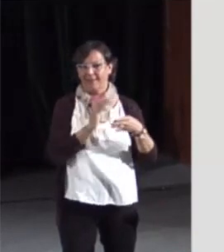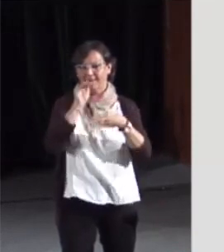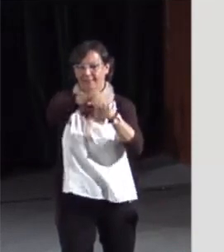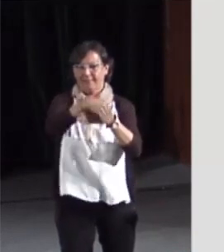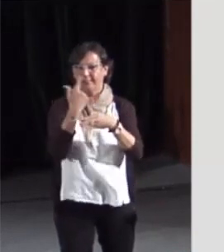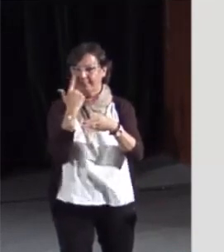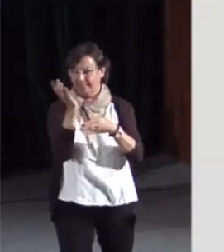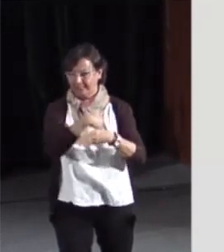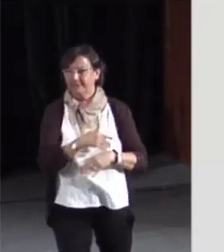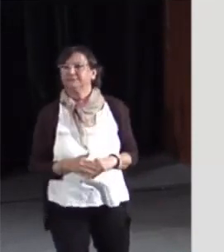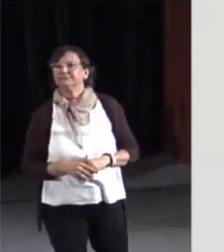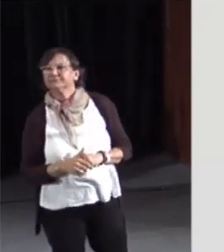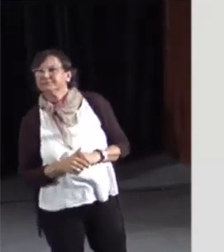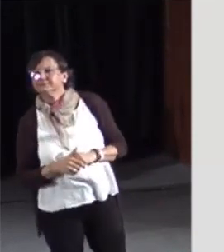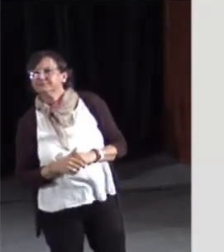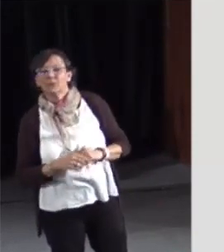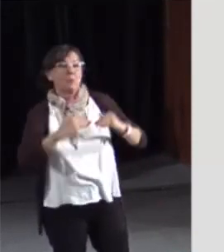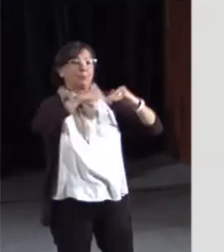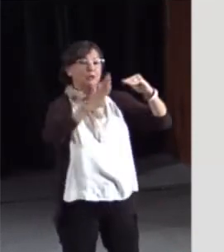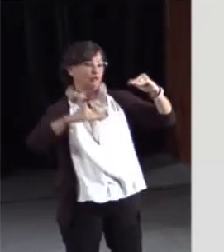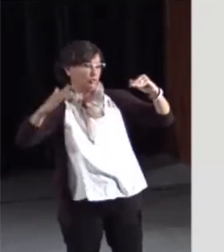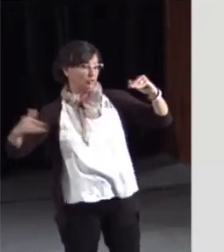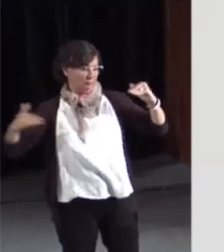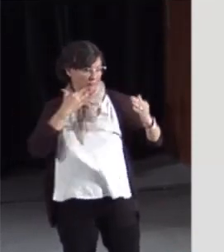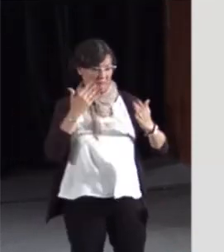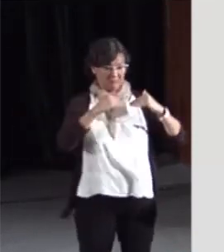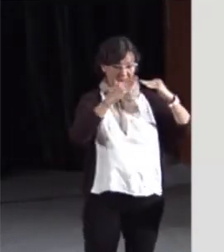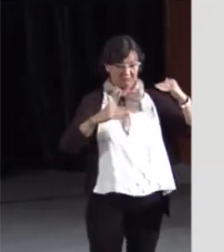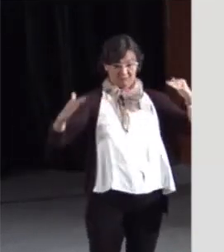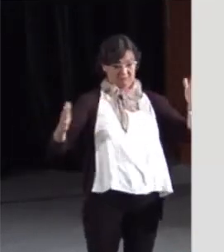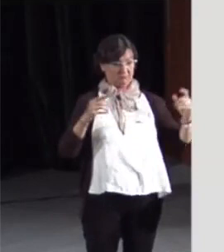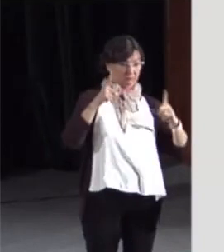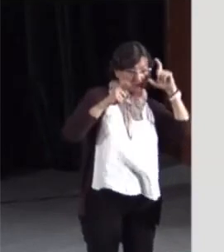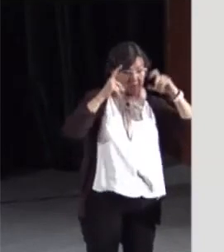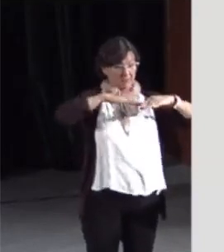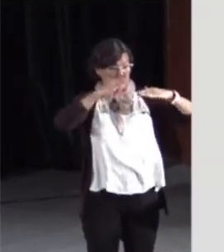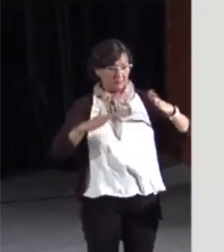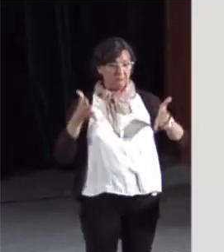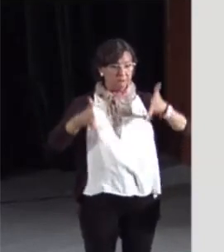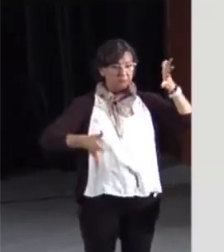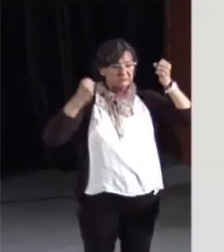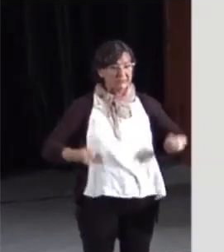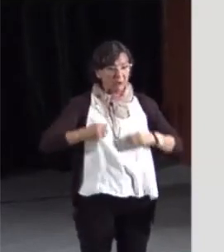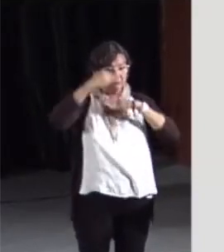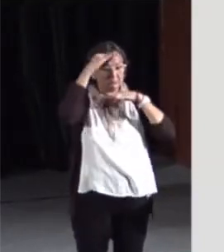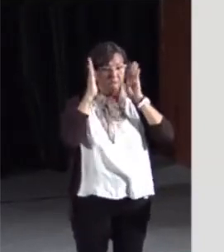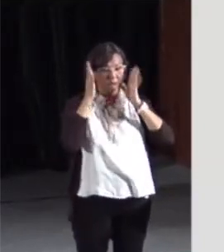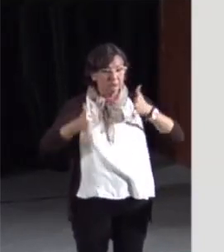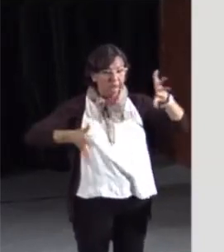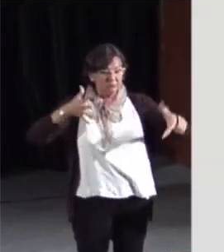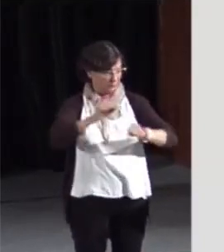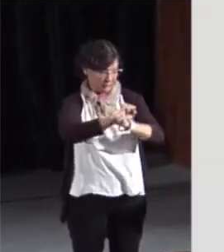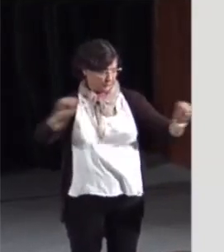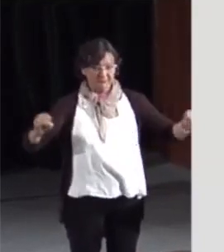sabemos. Si señalamos y utilizamos una expresión determinada, estamos ejerciendo la función de elipsis. Lo mismo pasa con